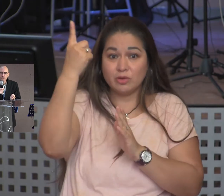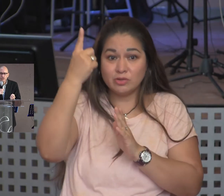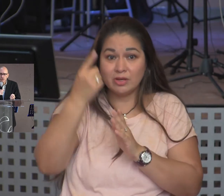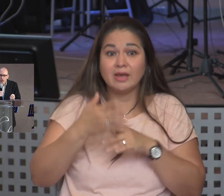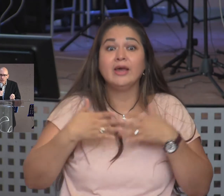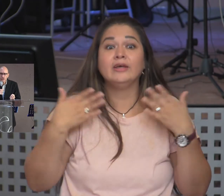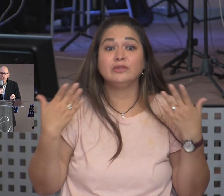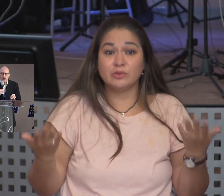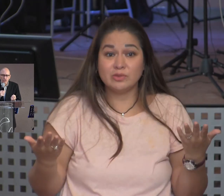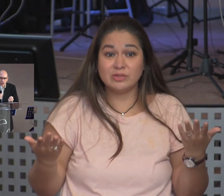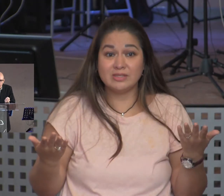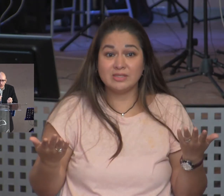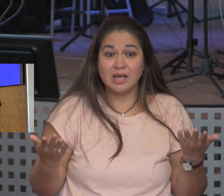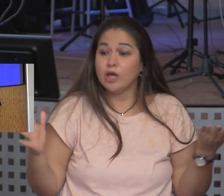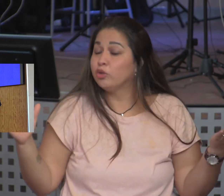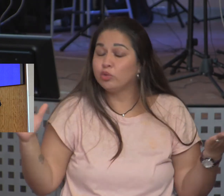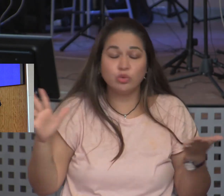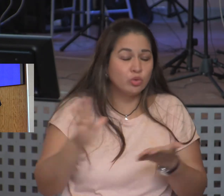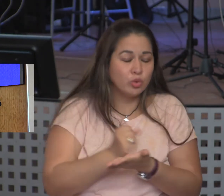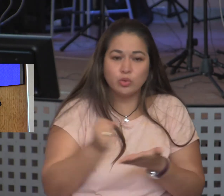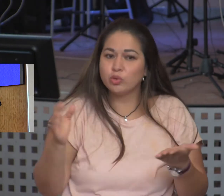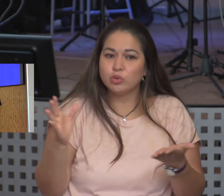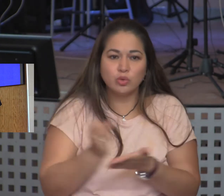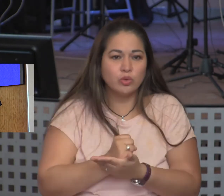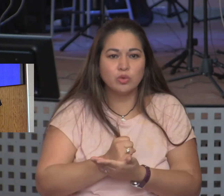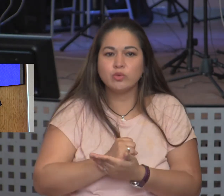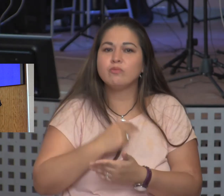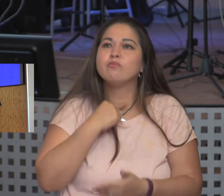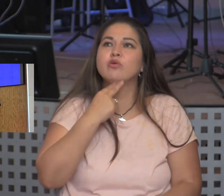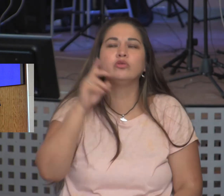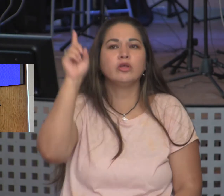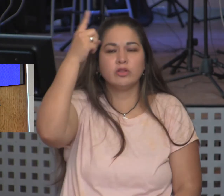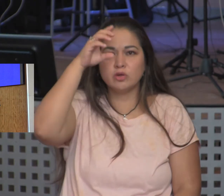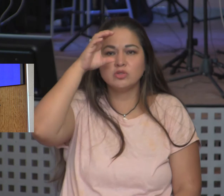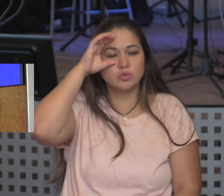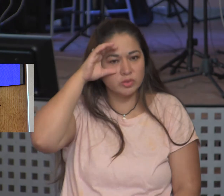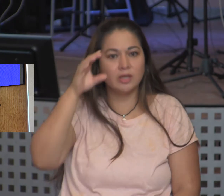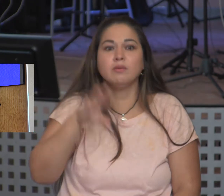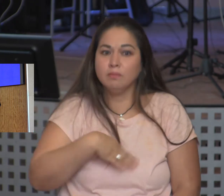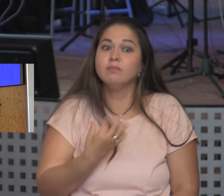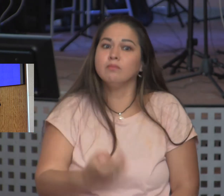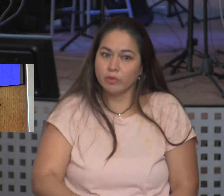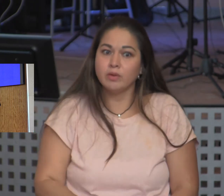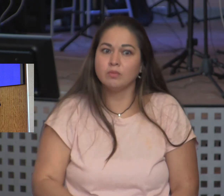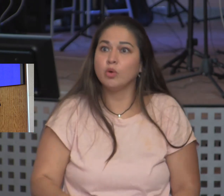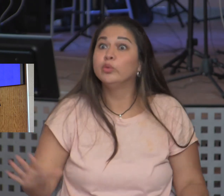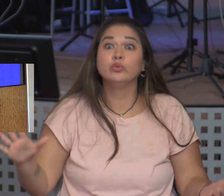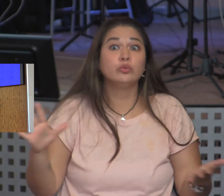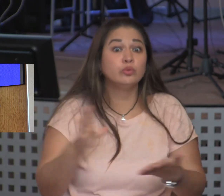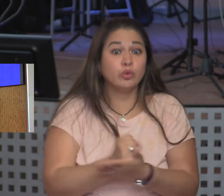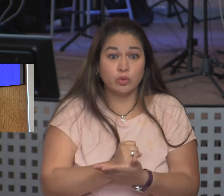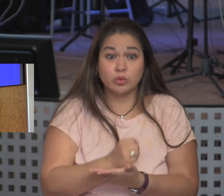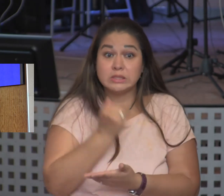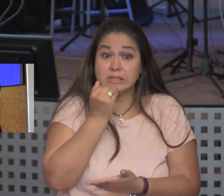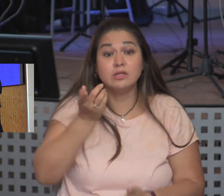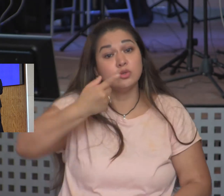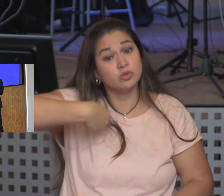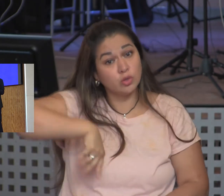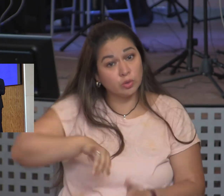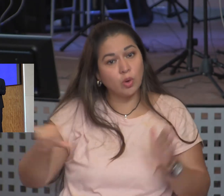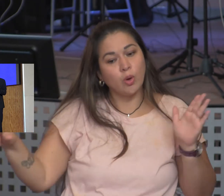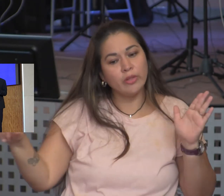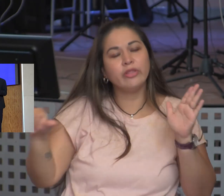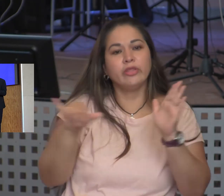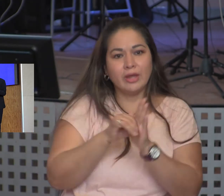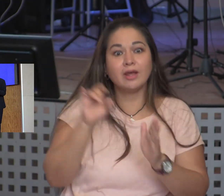Todos, todos, todos. No hay ninguna tierra que no oyese. Sí hay 3 tierras